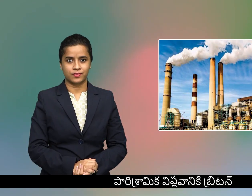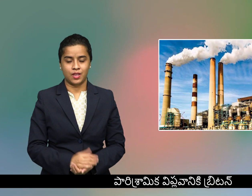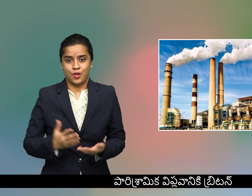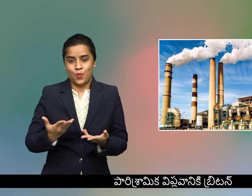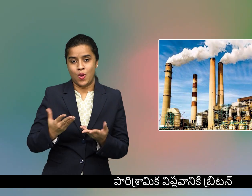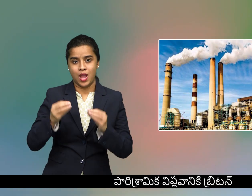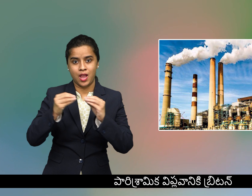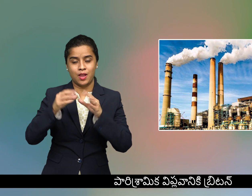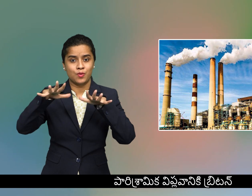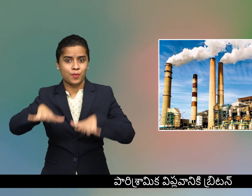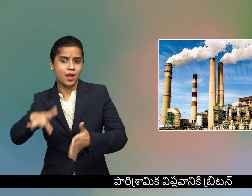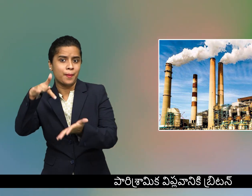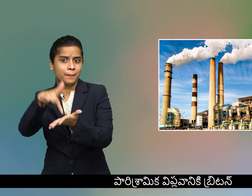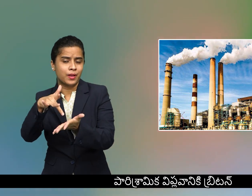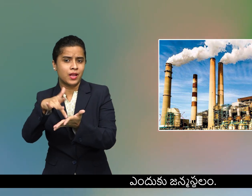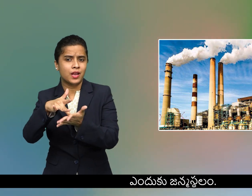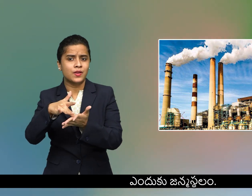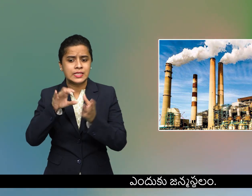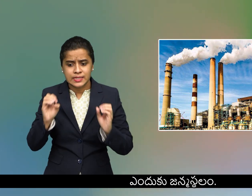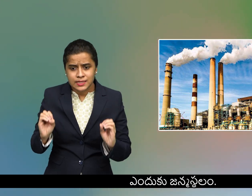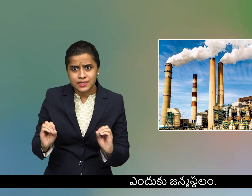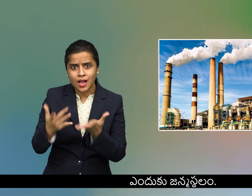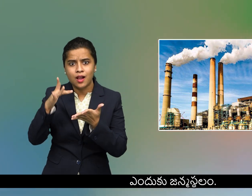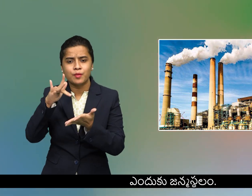పారిశ్రామిక విప్లవానికి బ్రిటన్ ఎందుకు జన్మస్థలం?